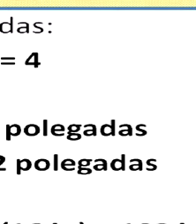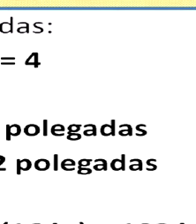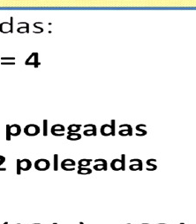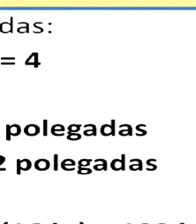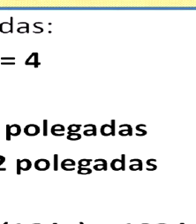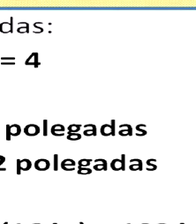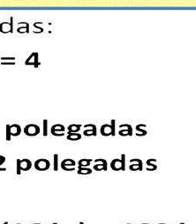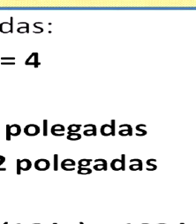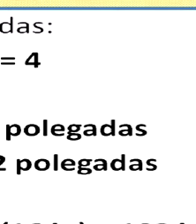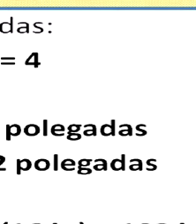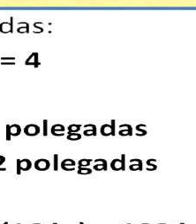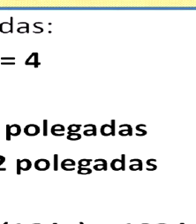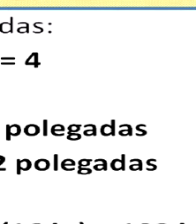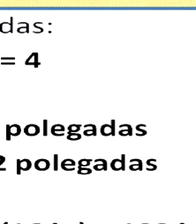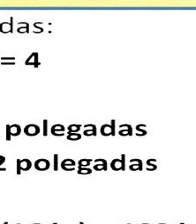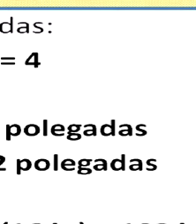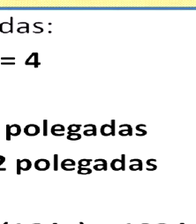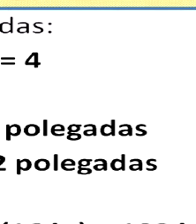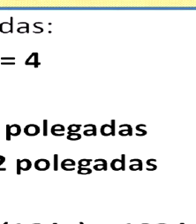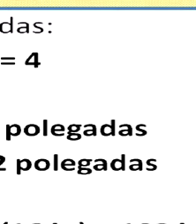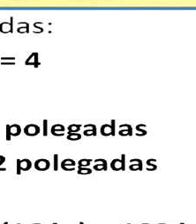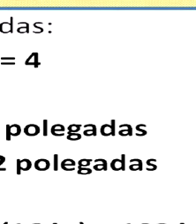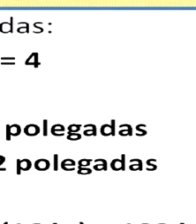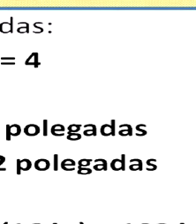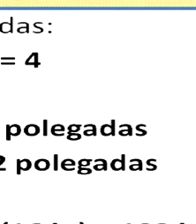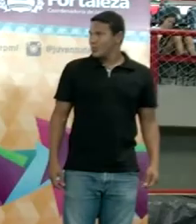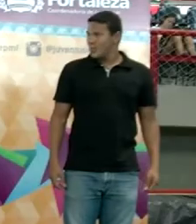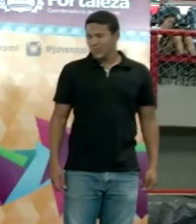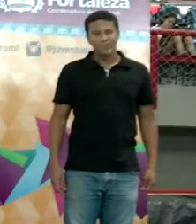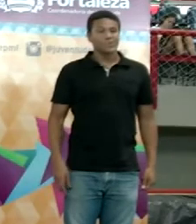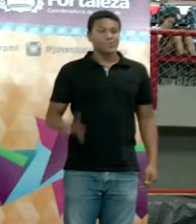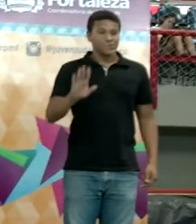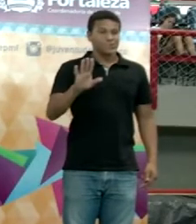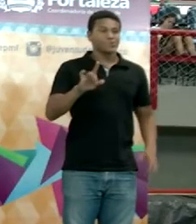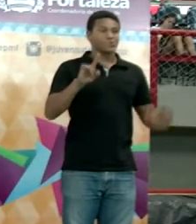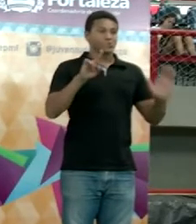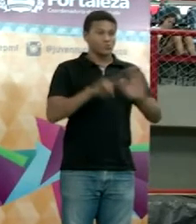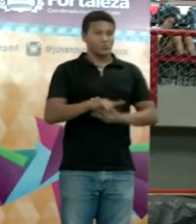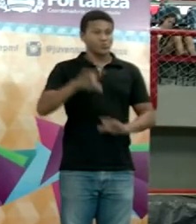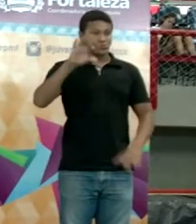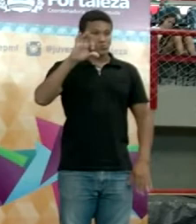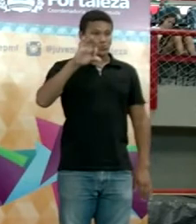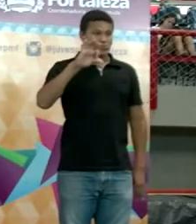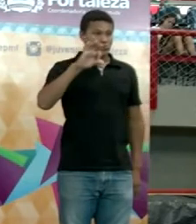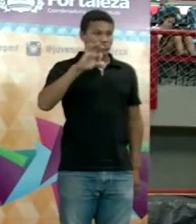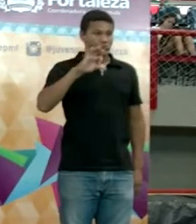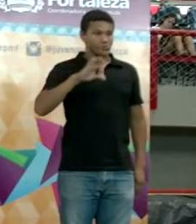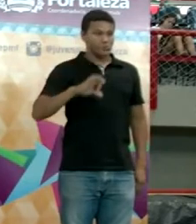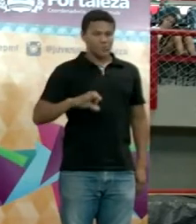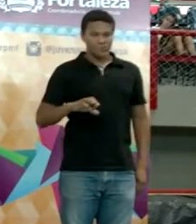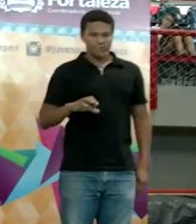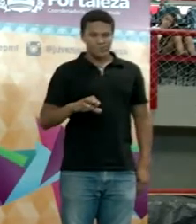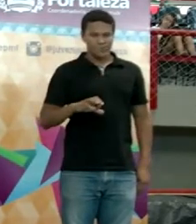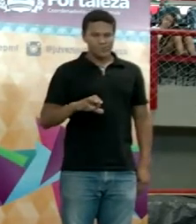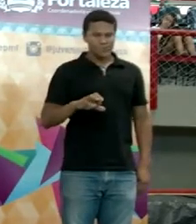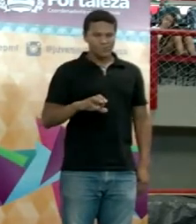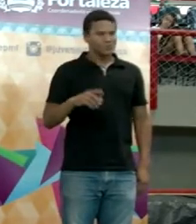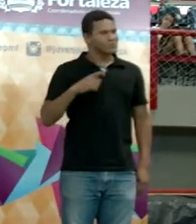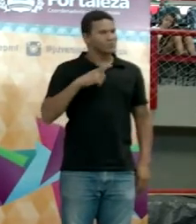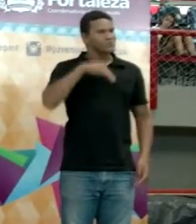O gabarito é a letra D de dado. A nona é uma questãozinha um pouquinho mais